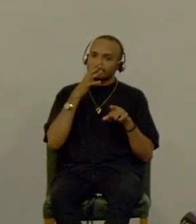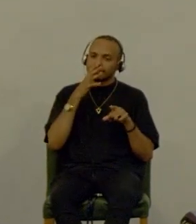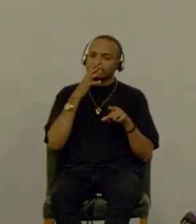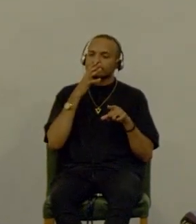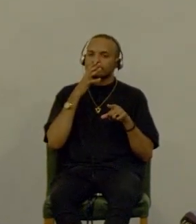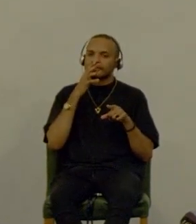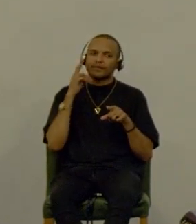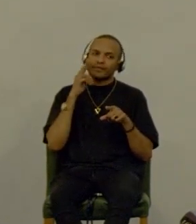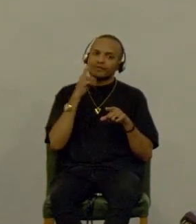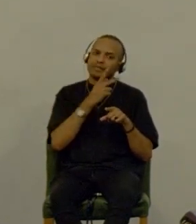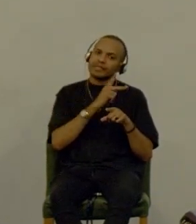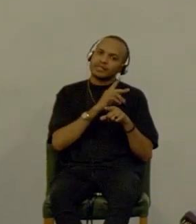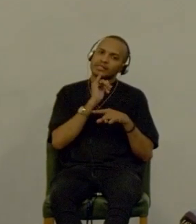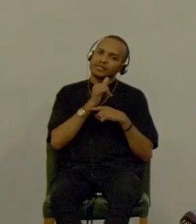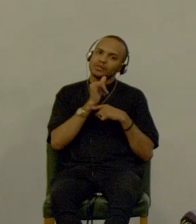grand format